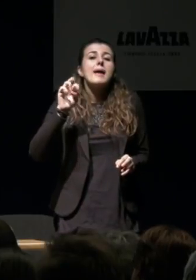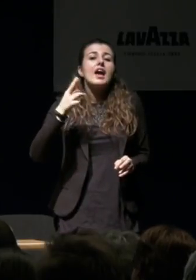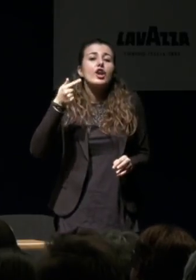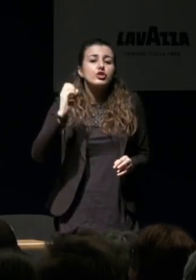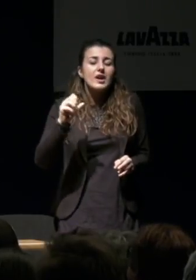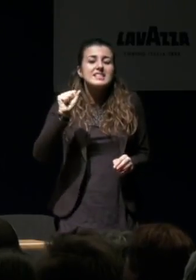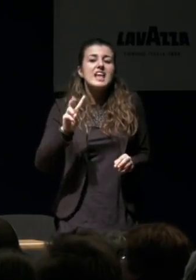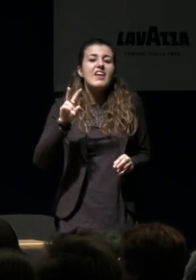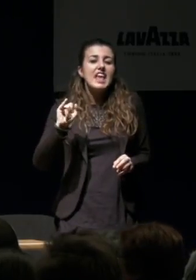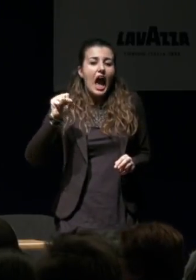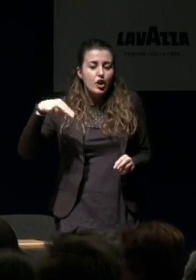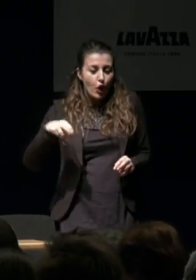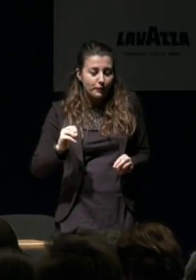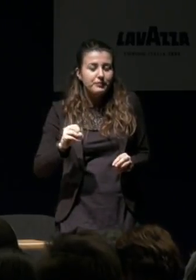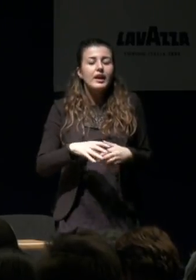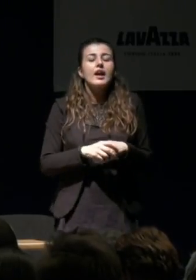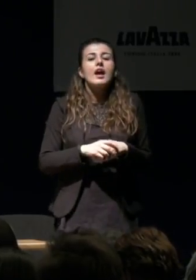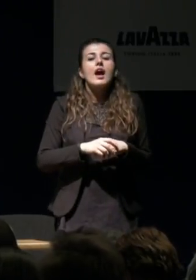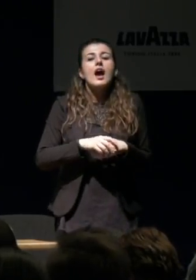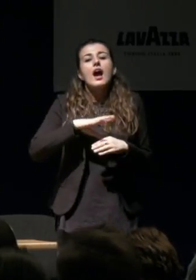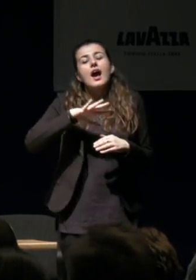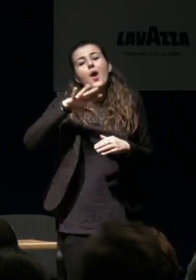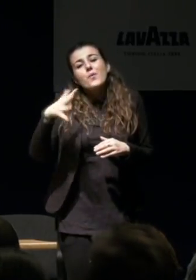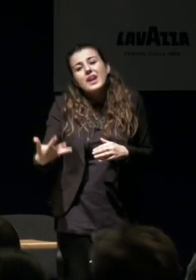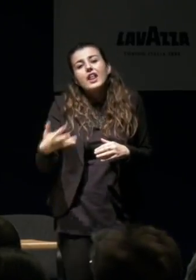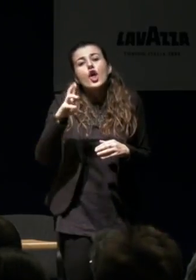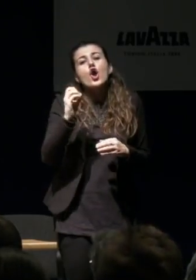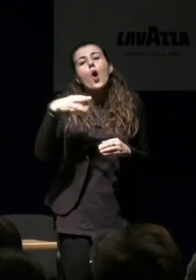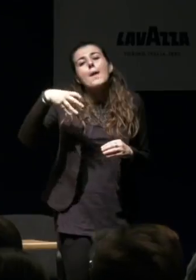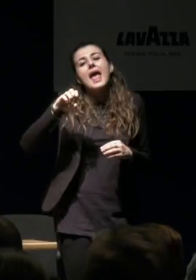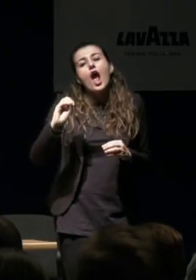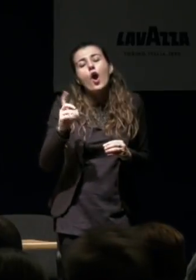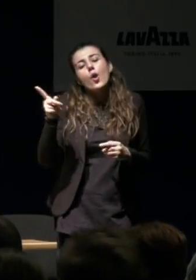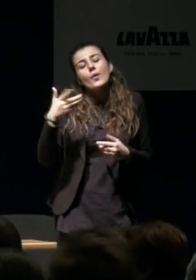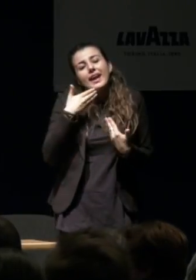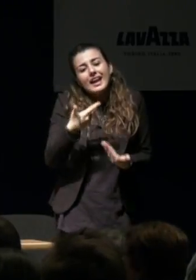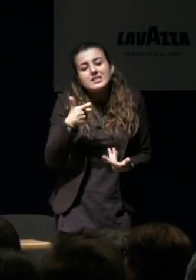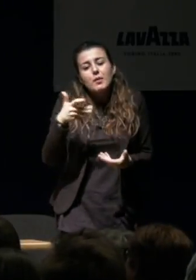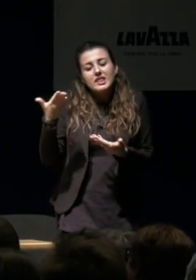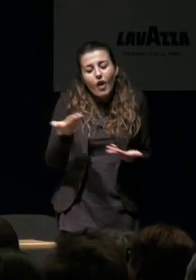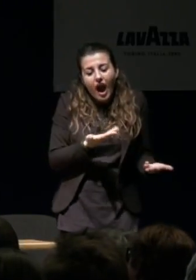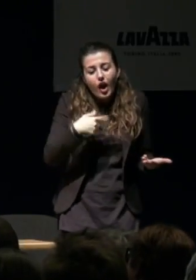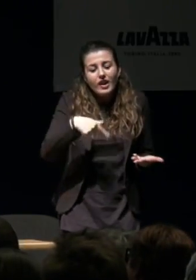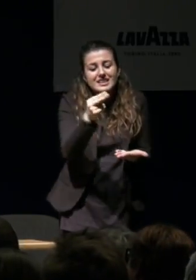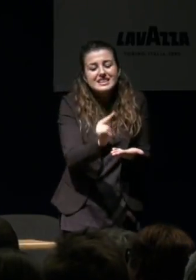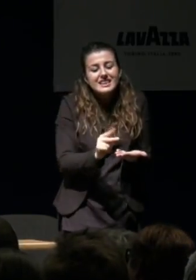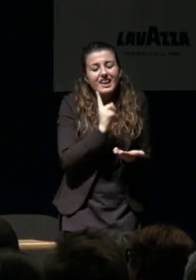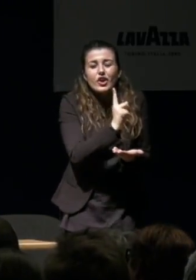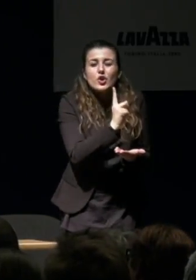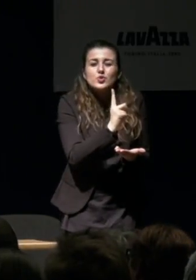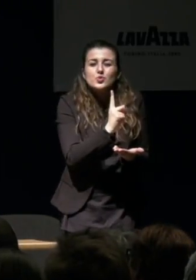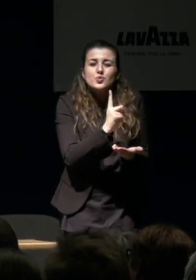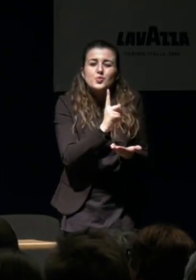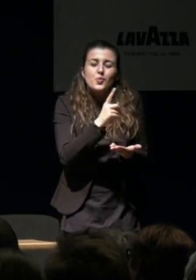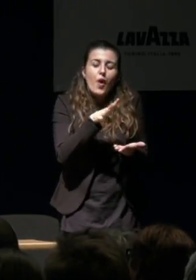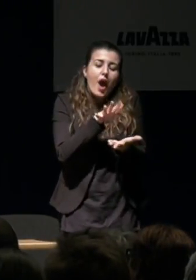salvatore romeo che ci ha aiutato a raccogliere gli scritti che formano parte del libro che abbiamo